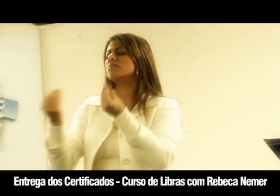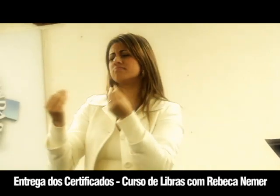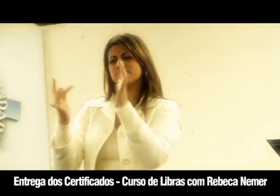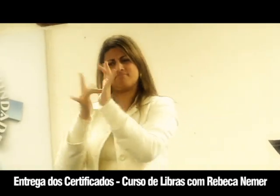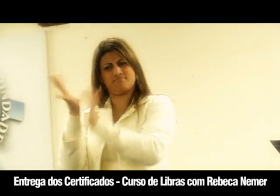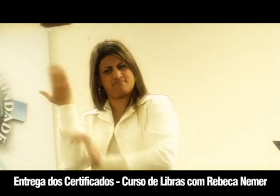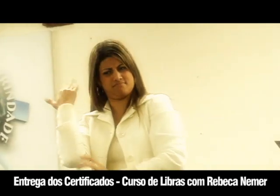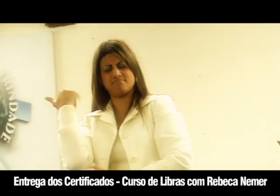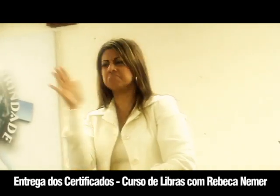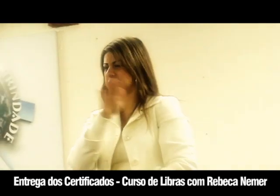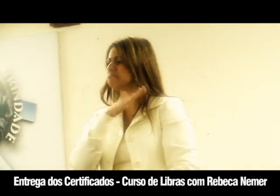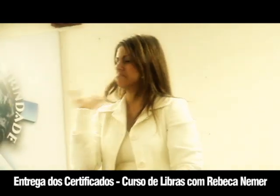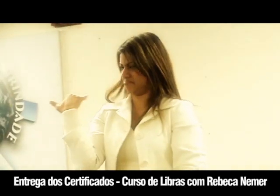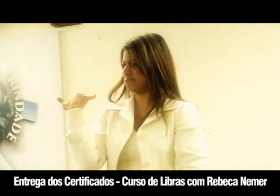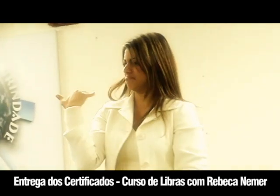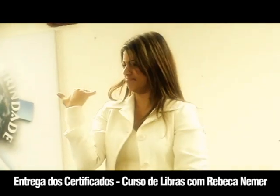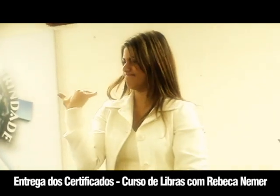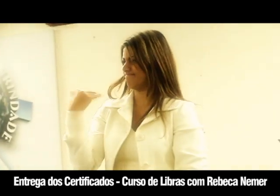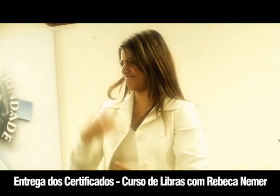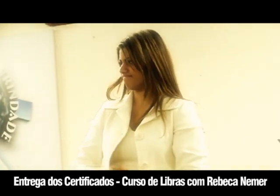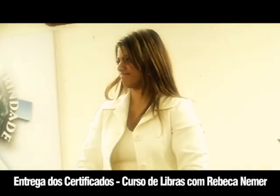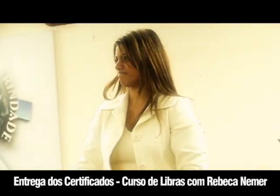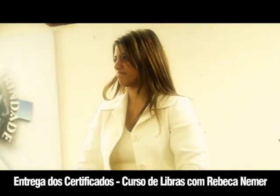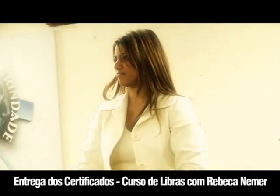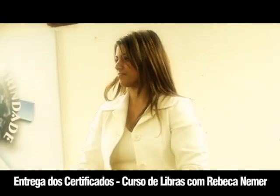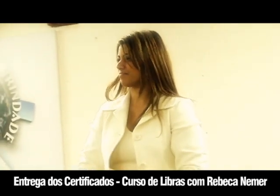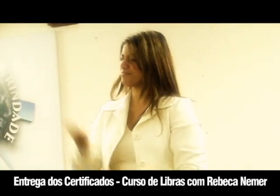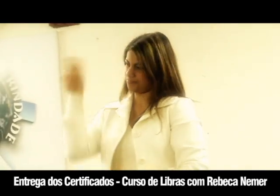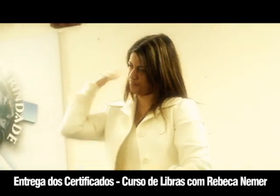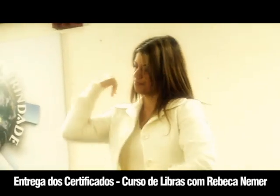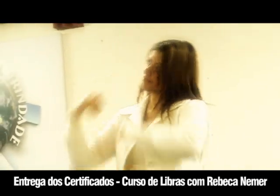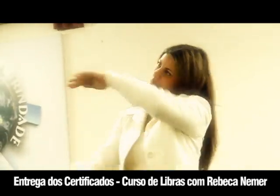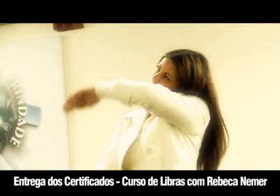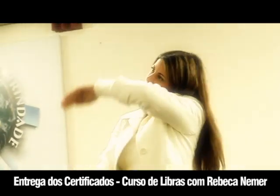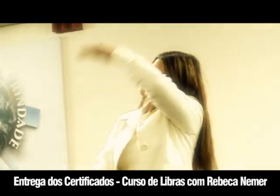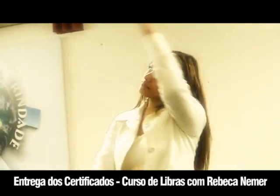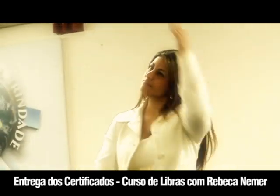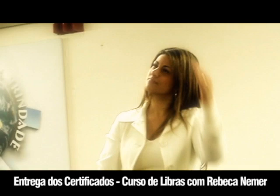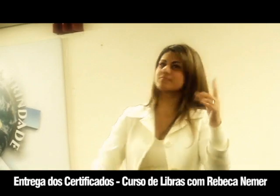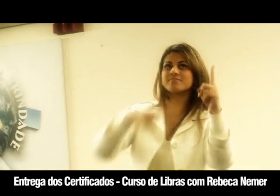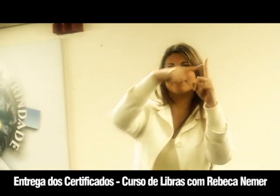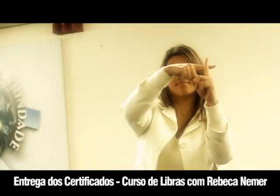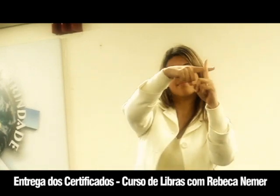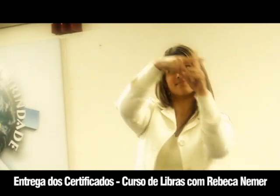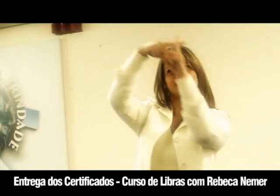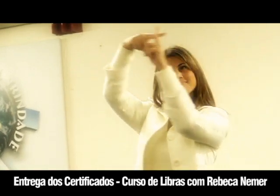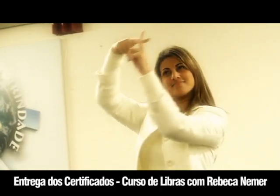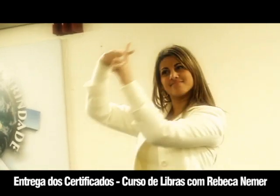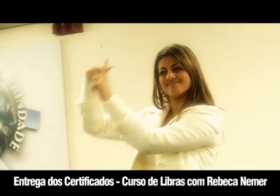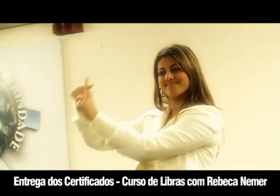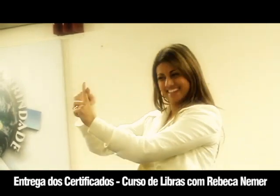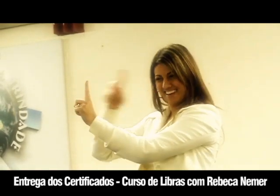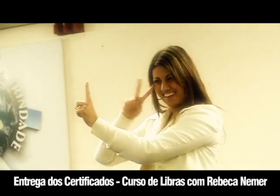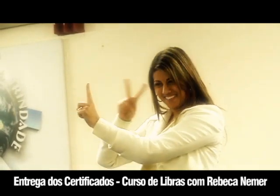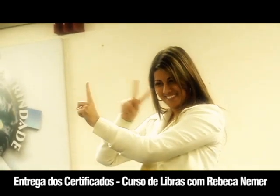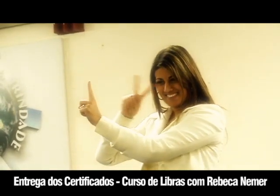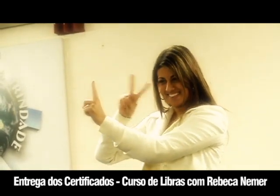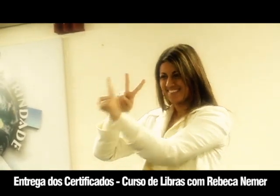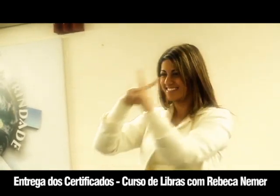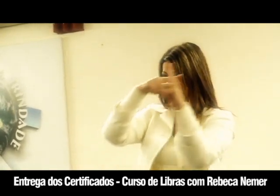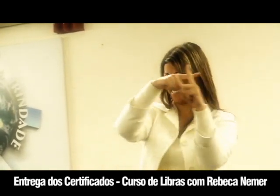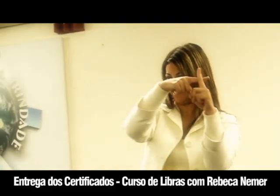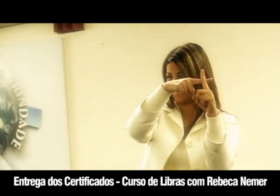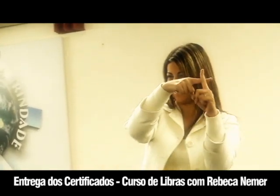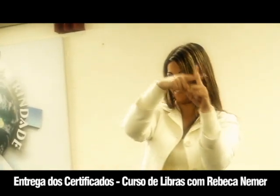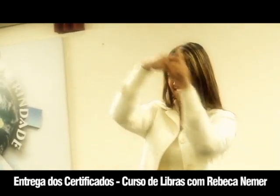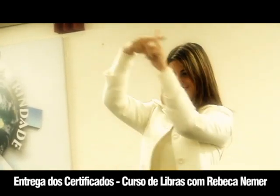aí nessa, ele tornar-se pecado. Lá no alto do Calvário, nós vamos ver três cruzes. Primeiro tem a